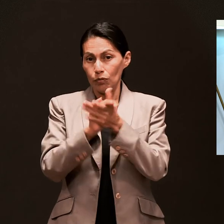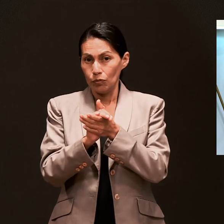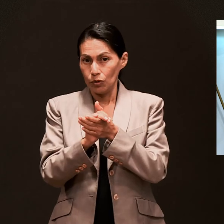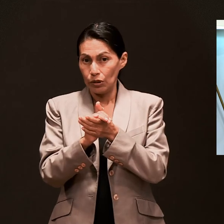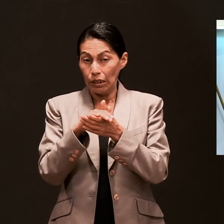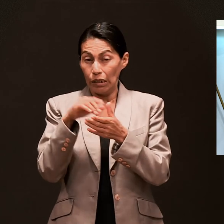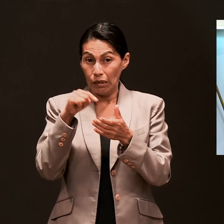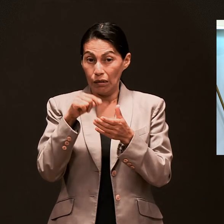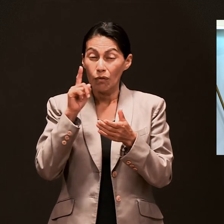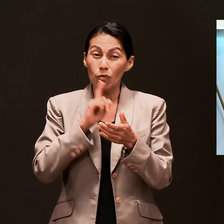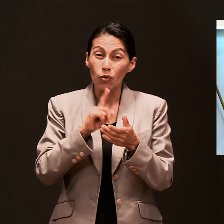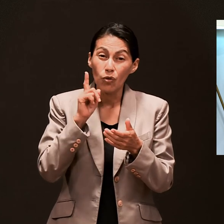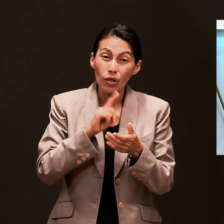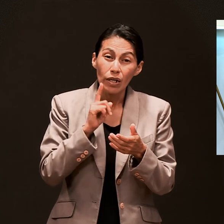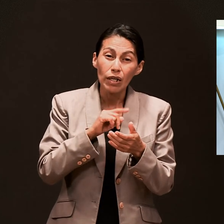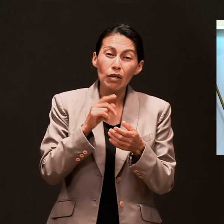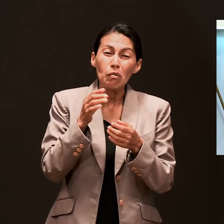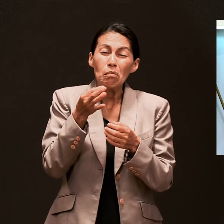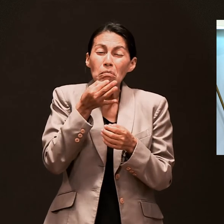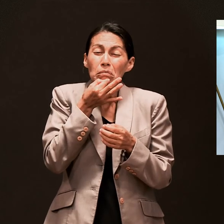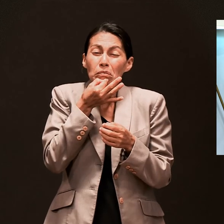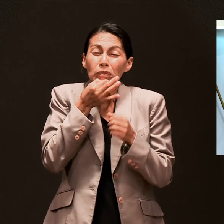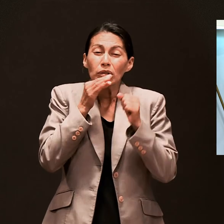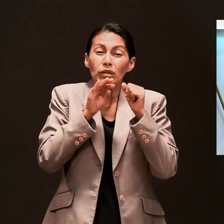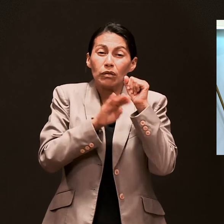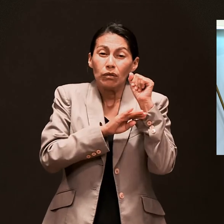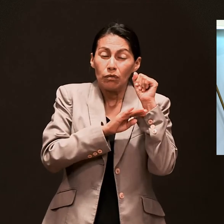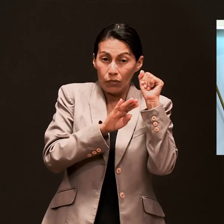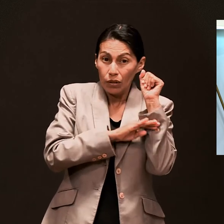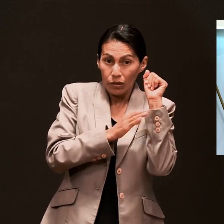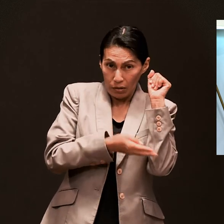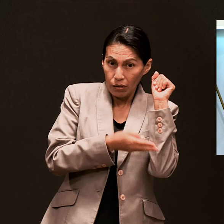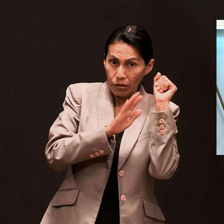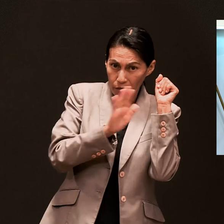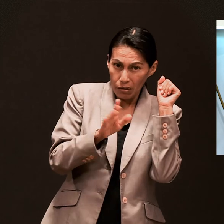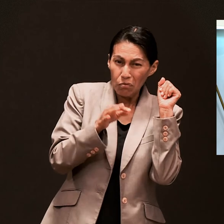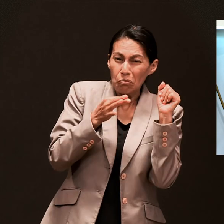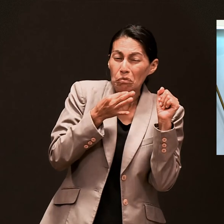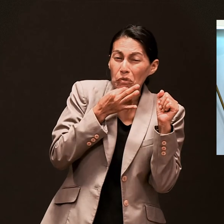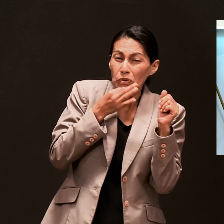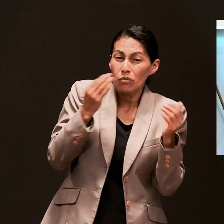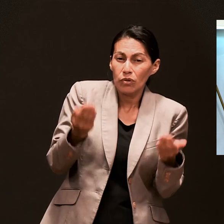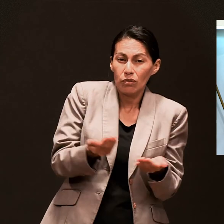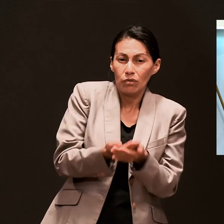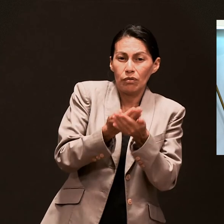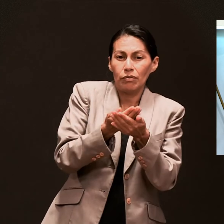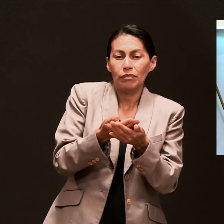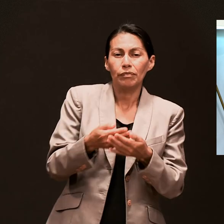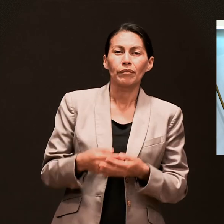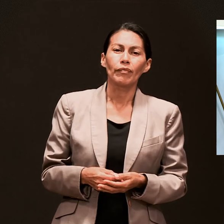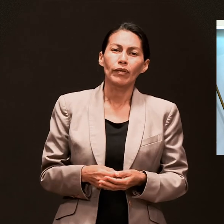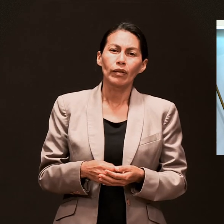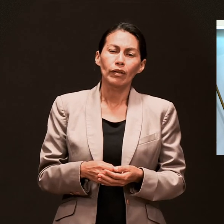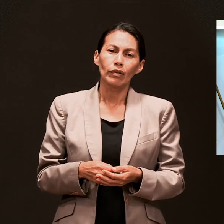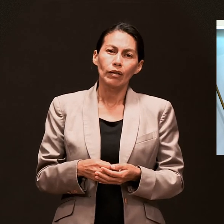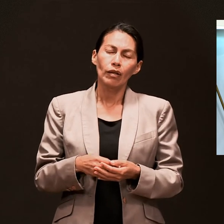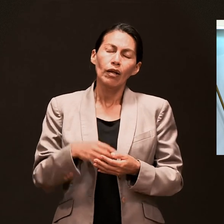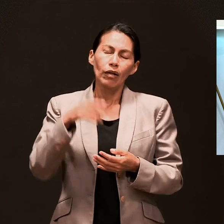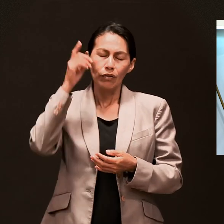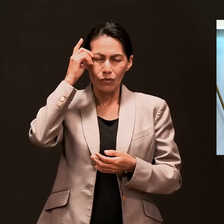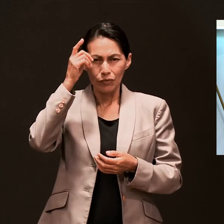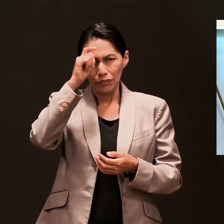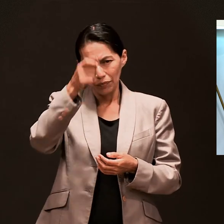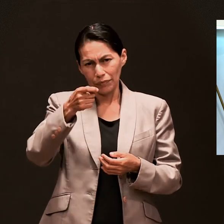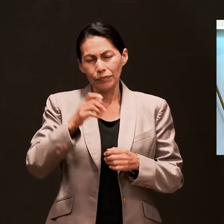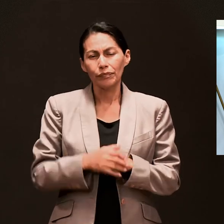su esposa Ella están a punto ella está a punto de dar a luz y por mi amigo Rubén paredes que será intervenido